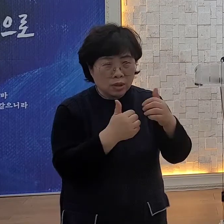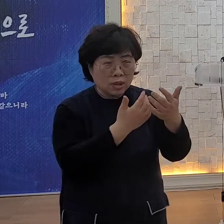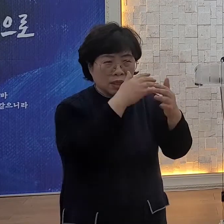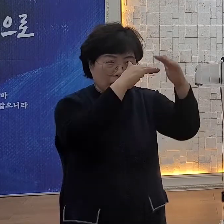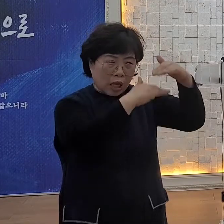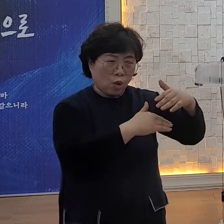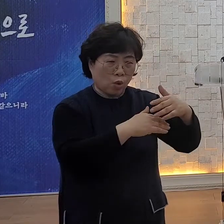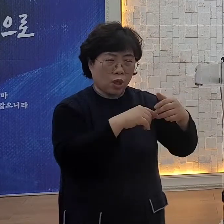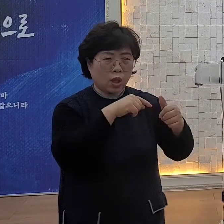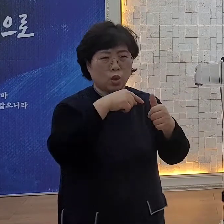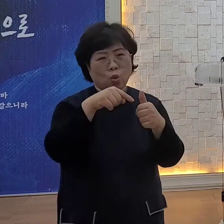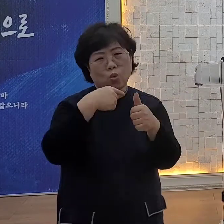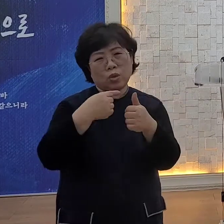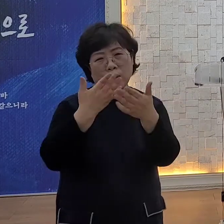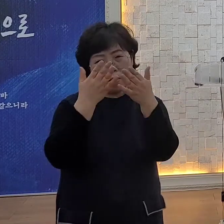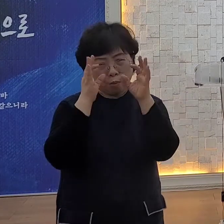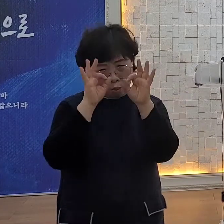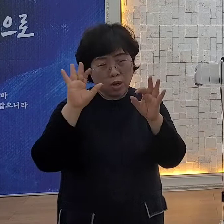것이죠.